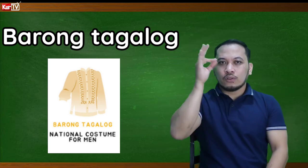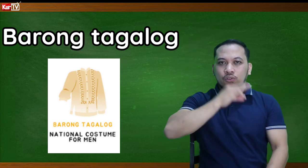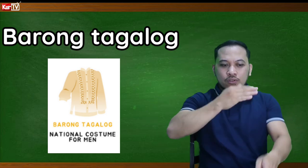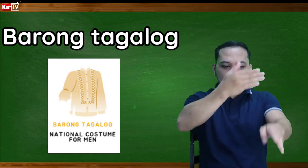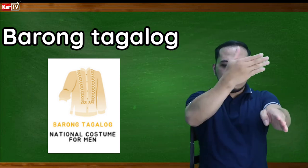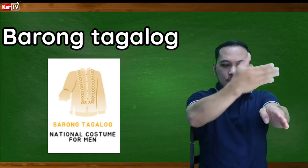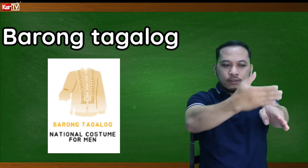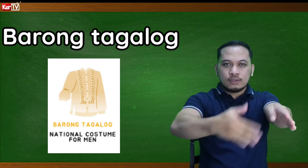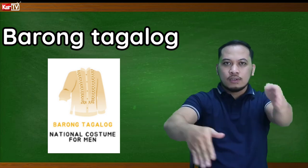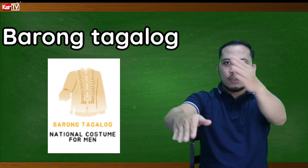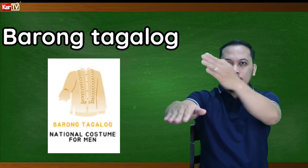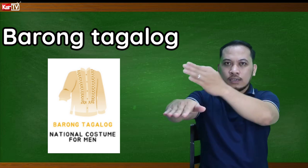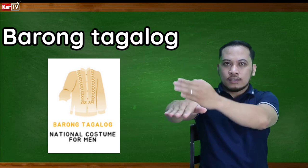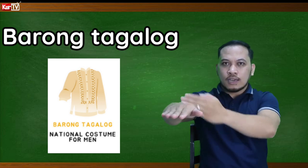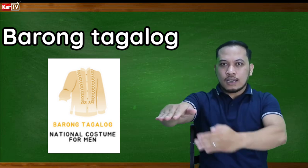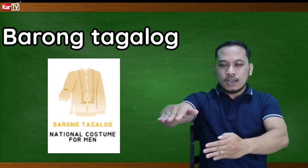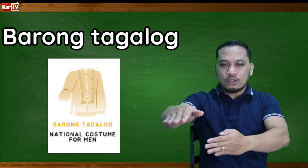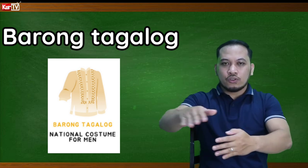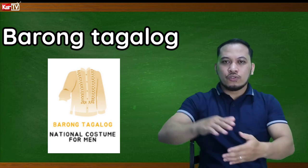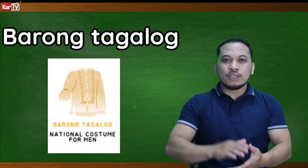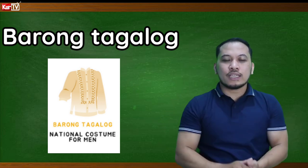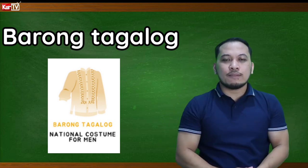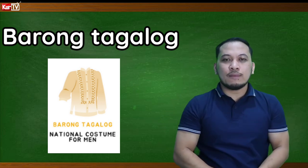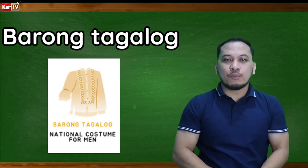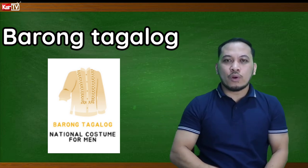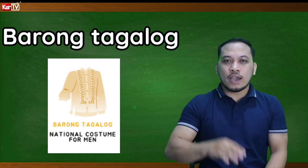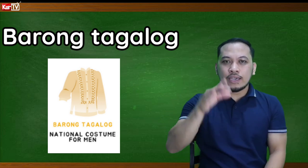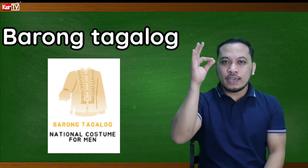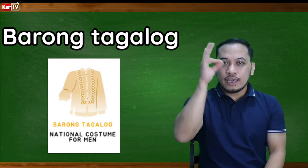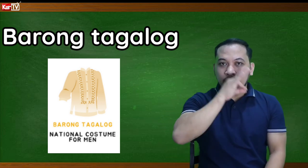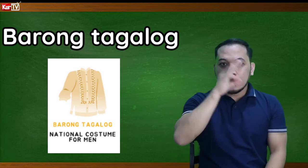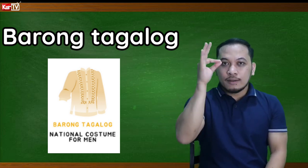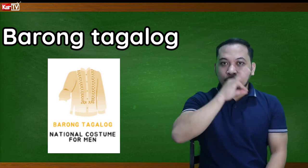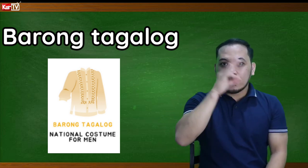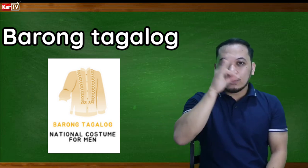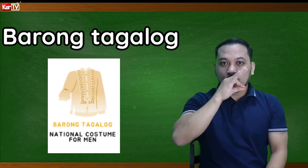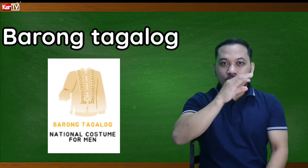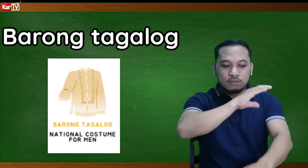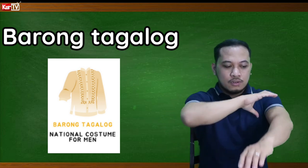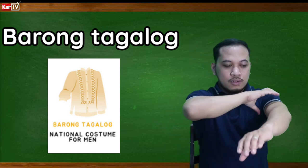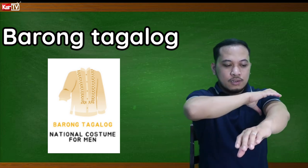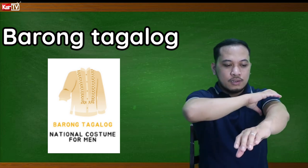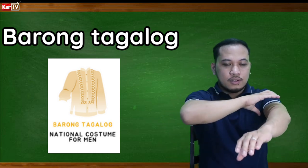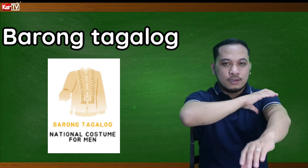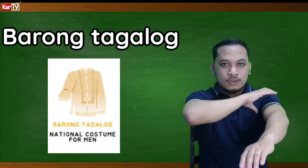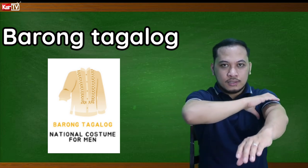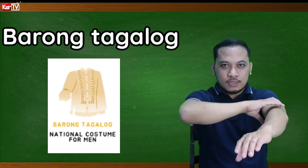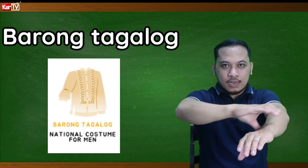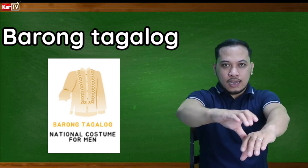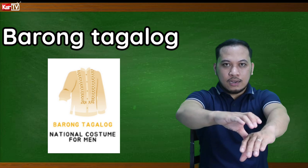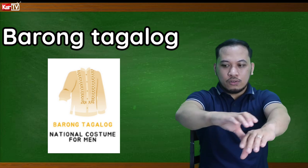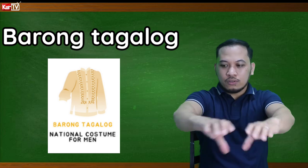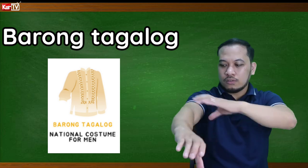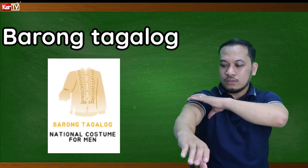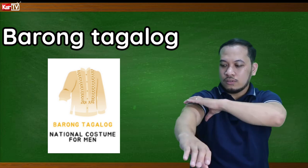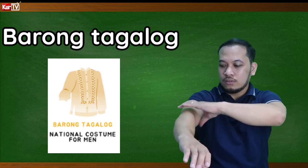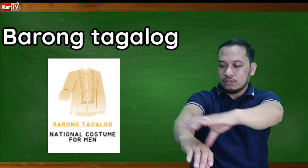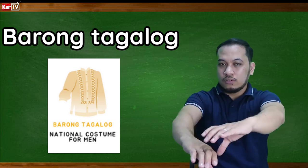Barong Tagalog. Yung isa naman po ay Barong Tagalog.